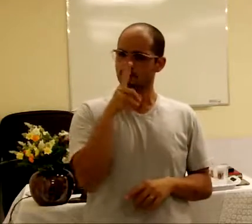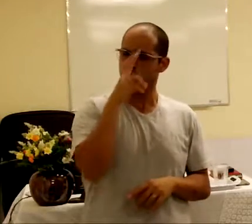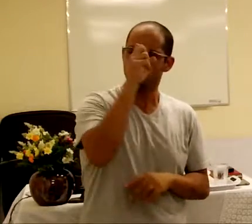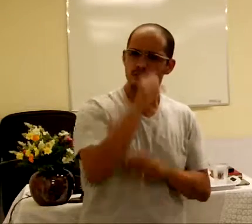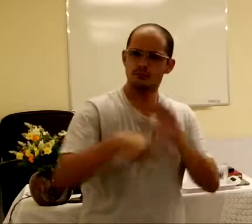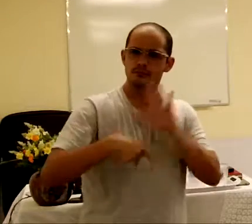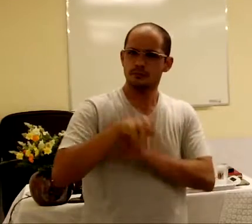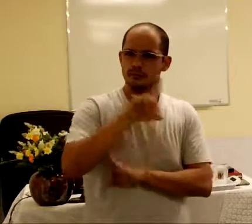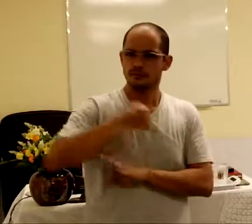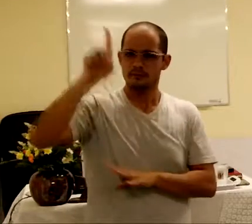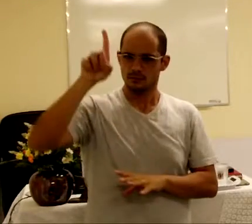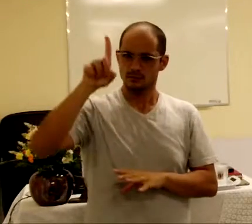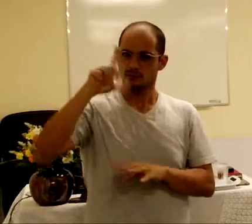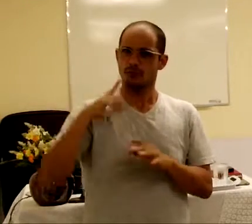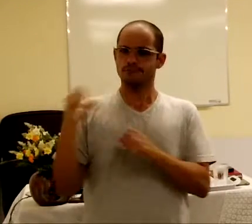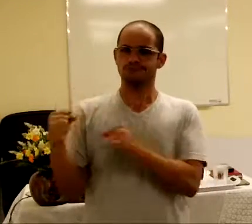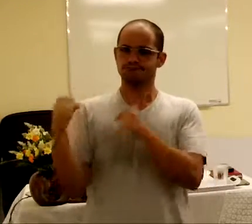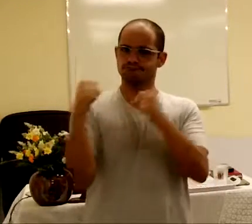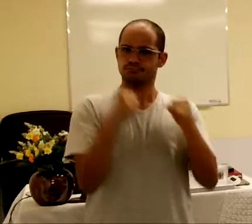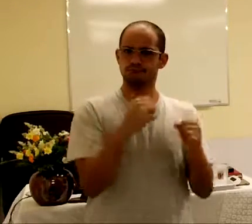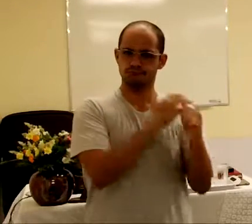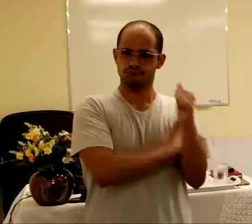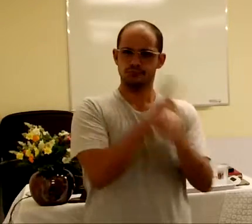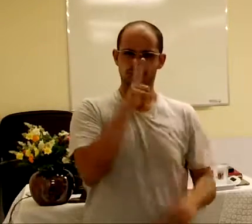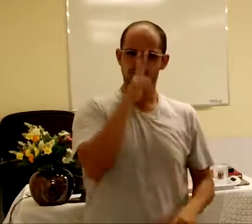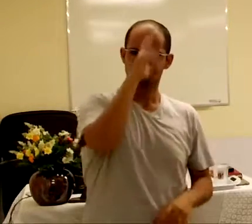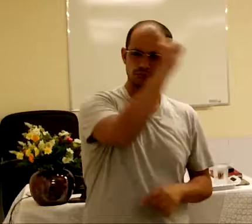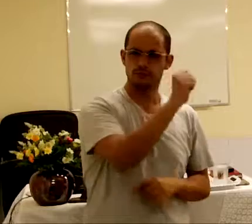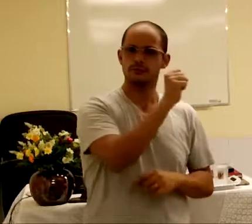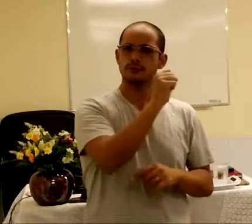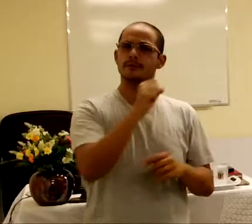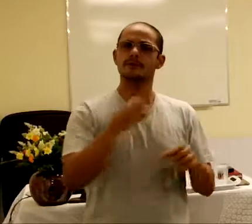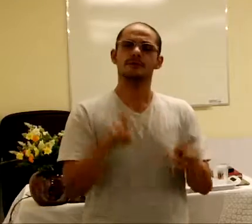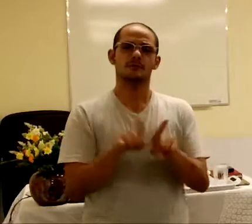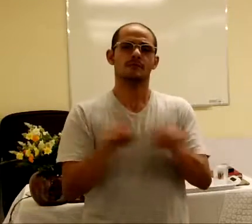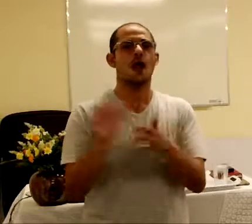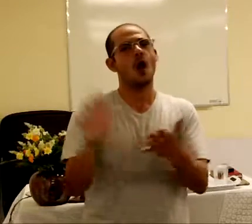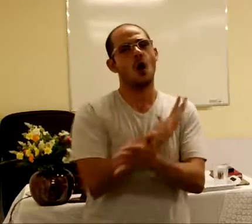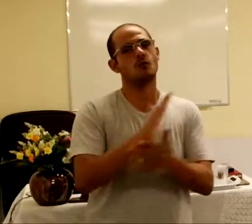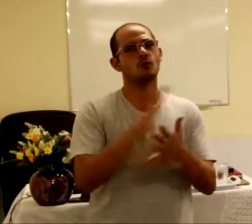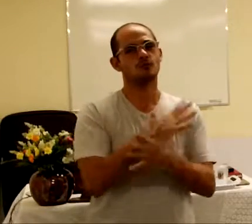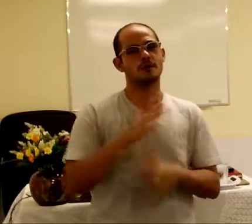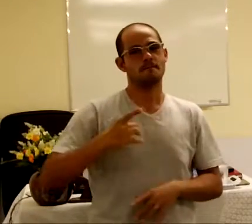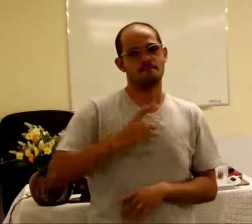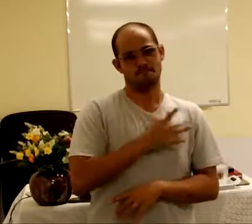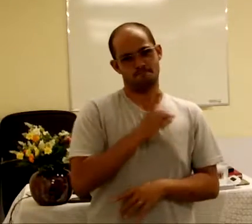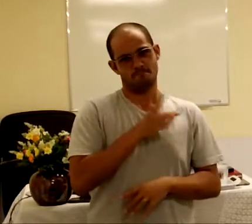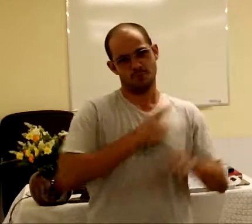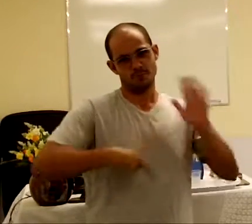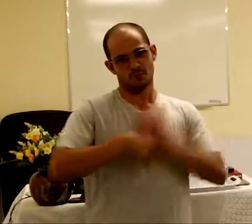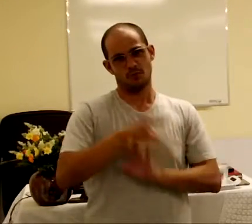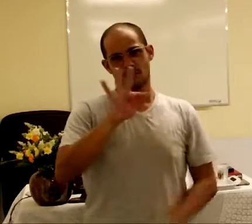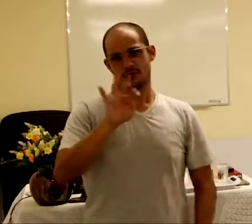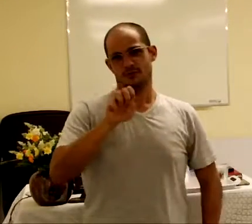divina, né? Como algo poderoso, intenso, até assustador. É o famoso temer a Deus, o temor a